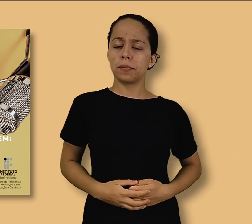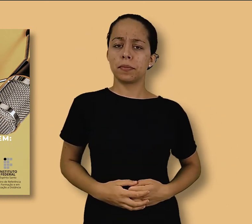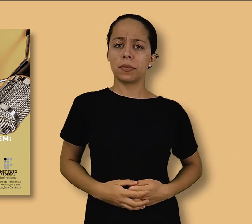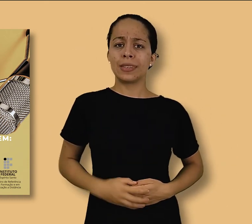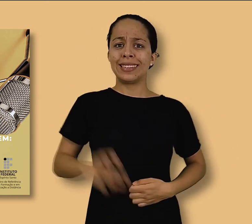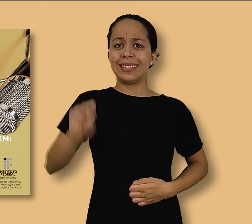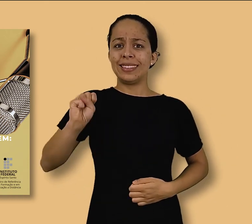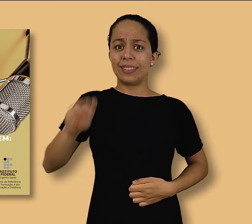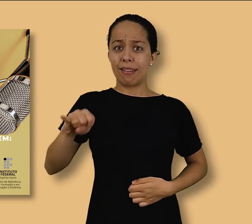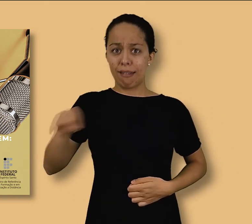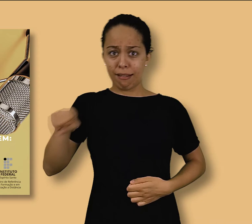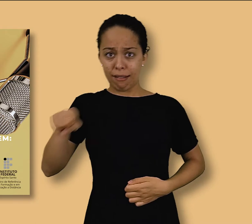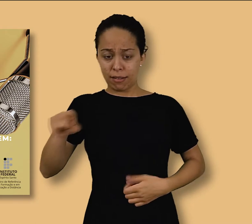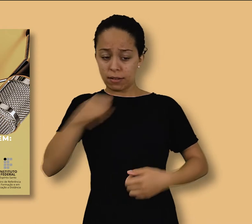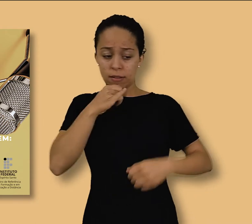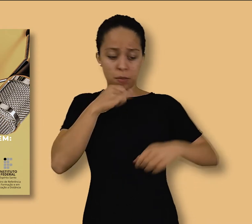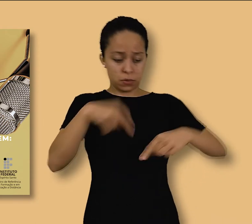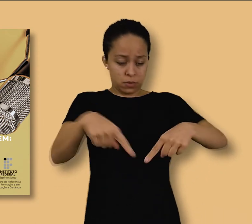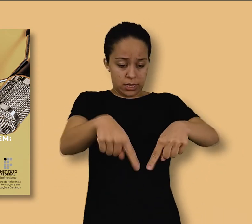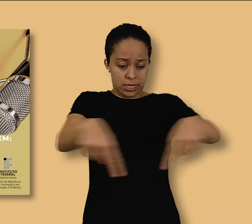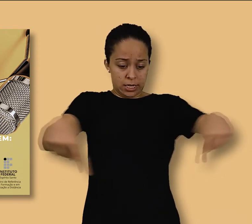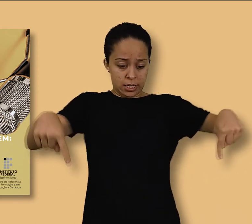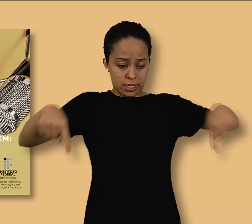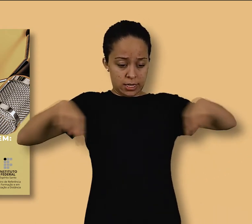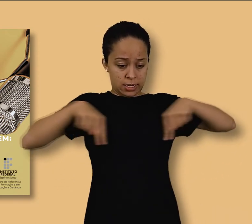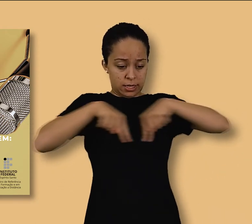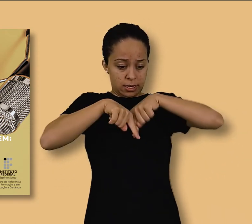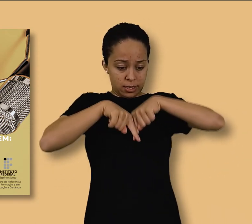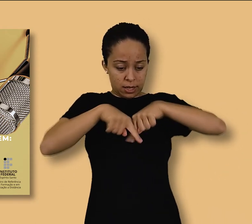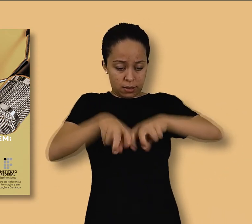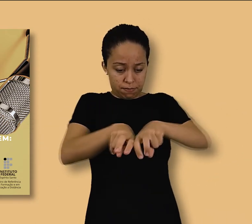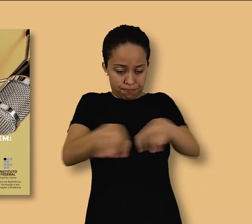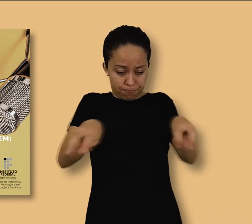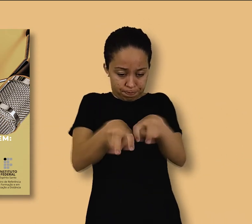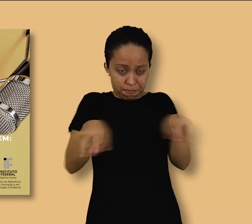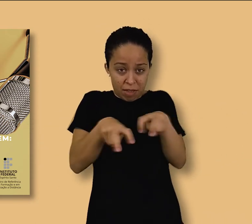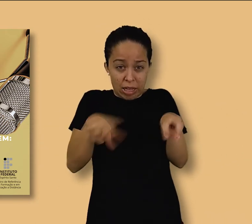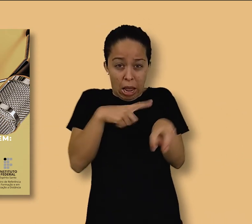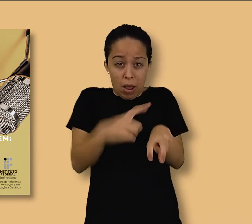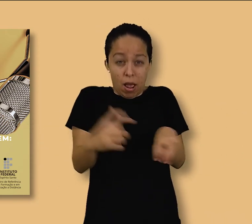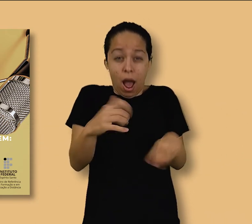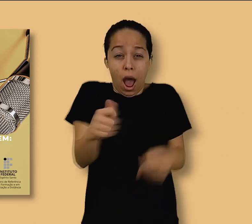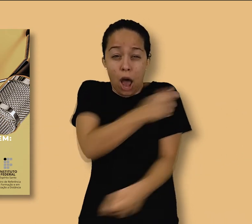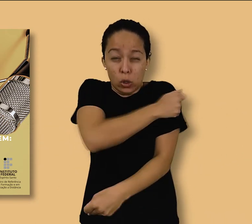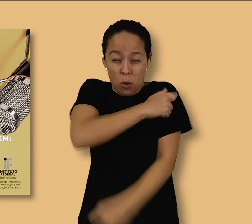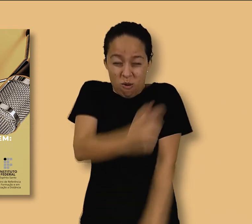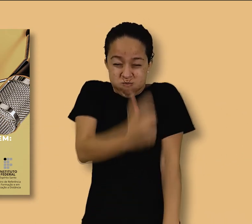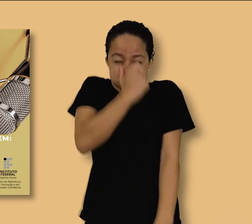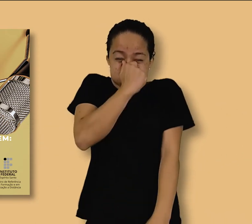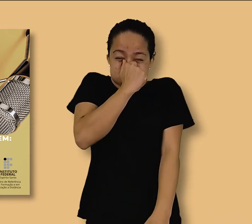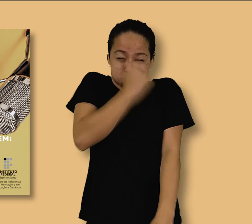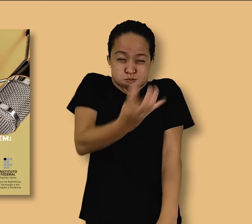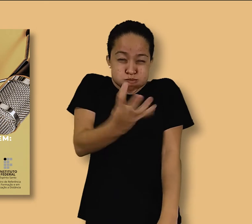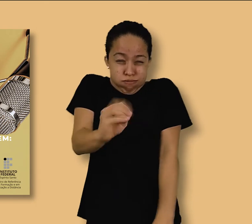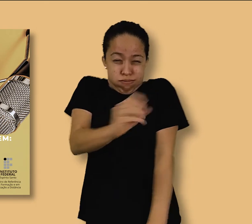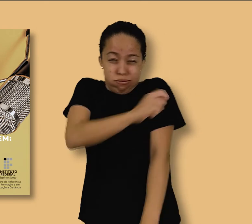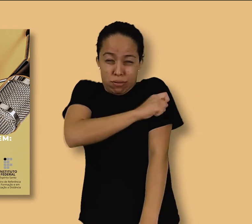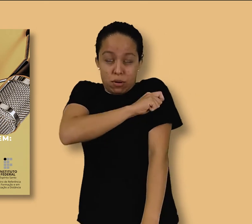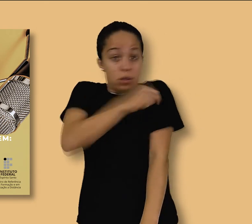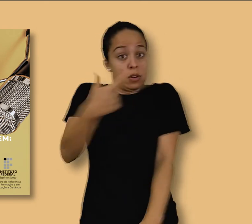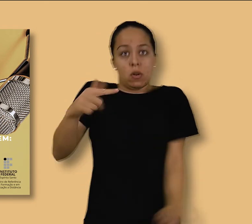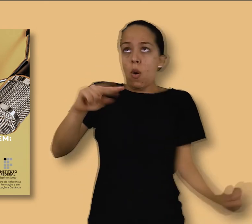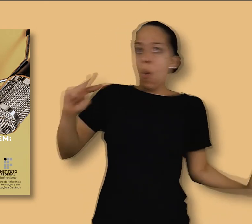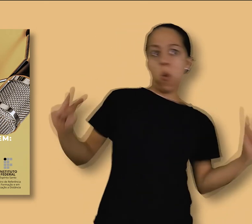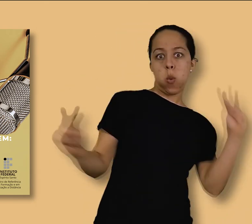condições de aprendizagem precárias uma sala com 40 alunos sem ventilação sem infraestrutura adequada